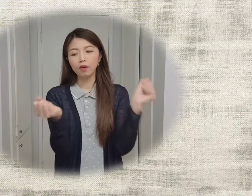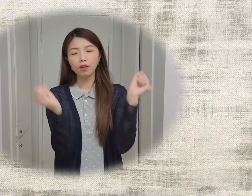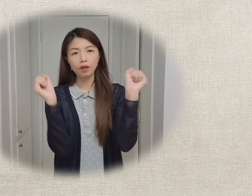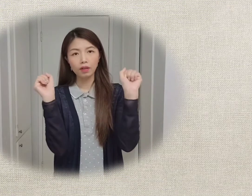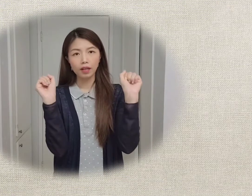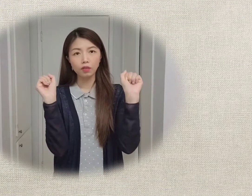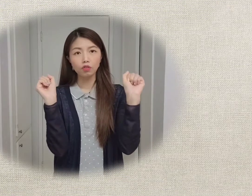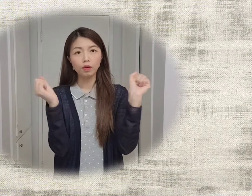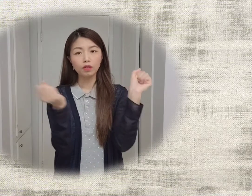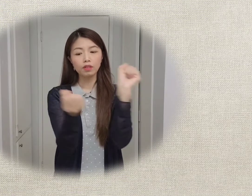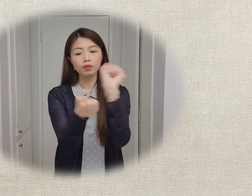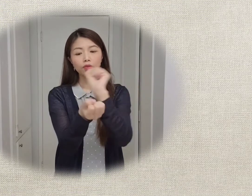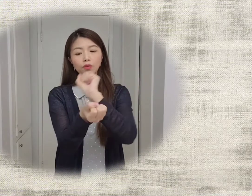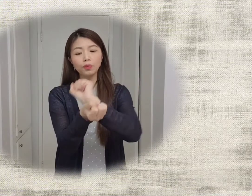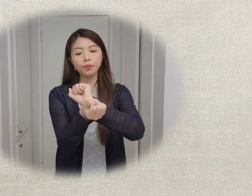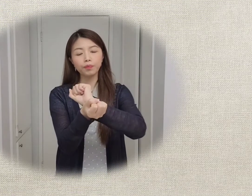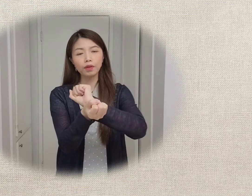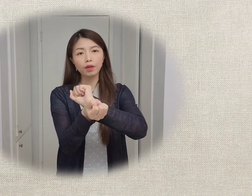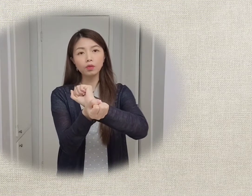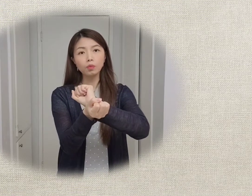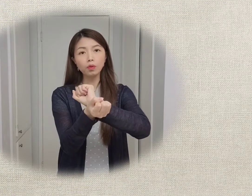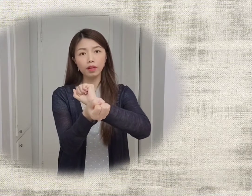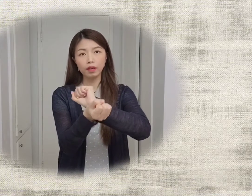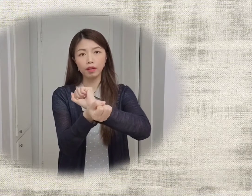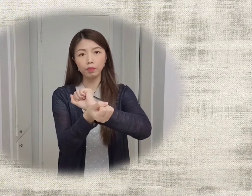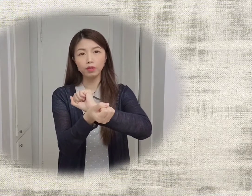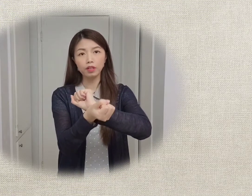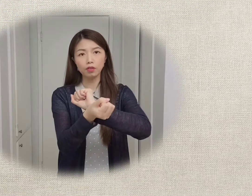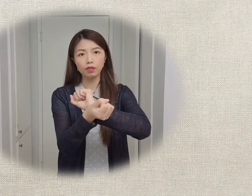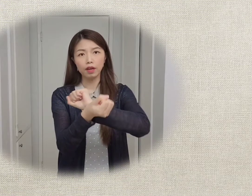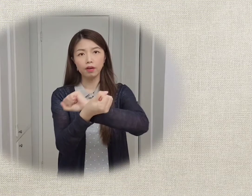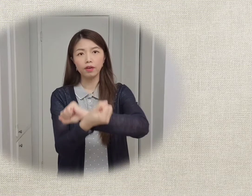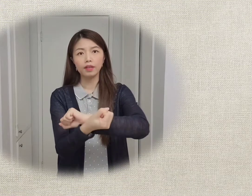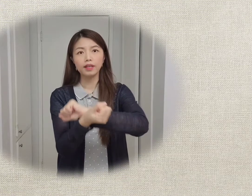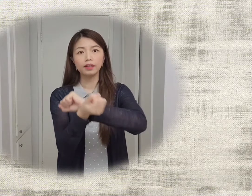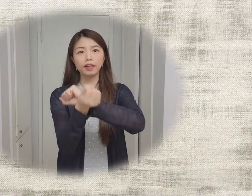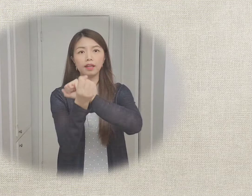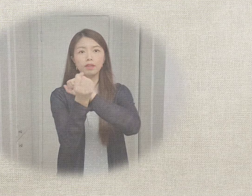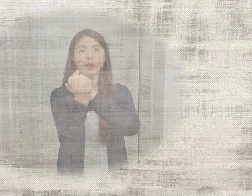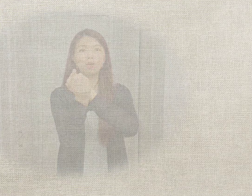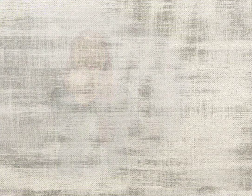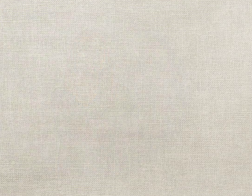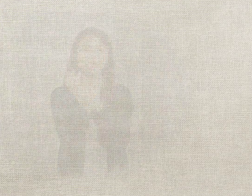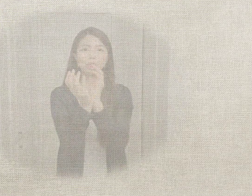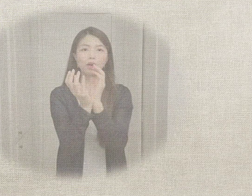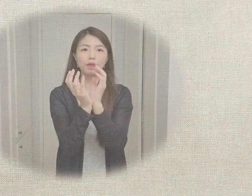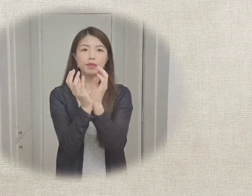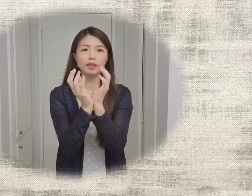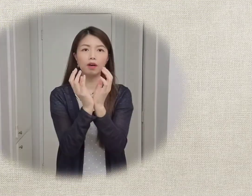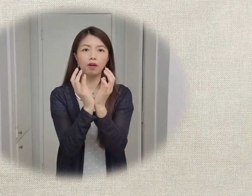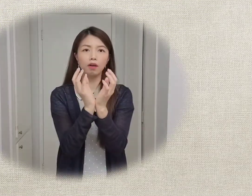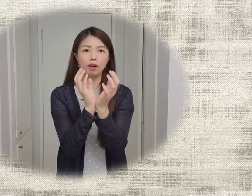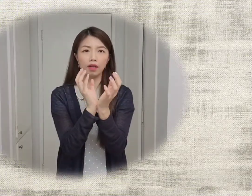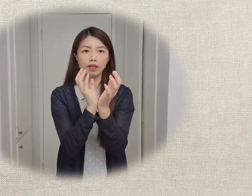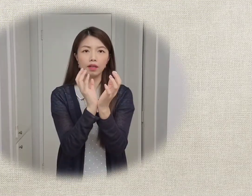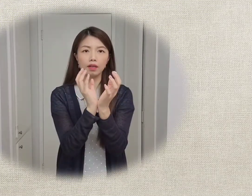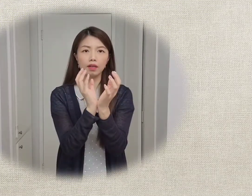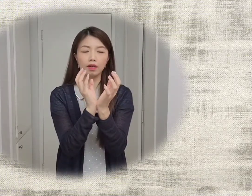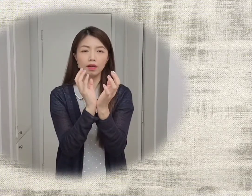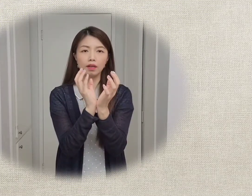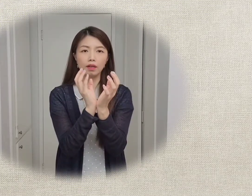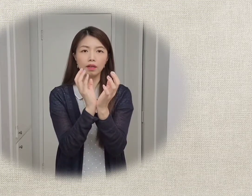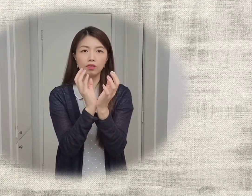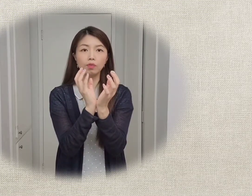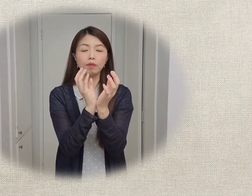뜻의 수어는요, 양손 주먹 쥐시고 손목끼리 이렇게 부딪혀 주세요. 이 상태에서 손목을 돌려가면서